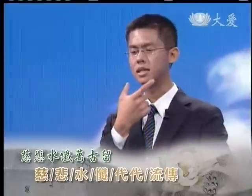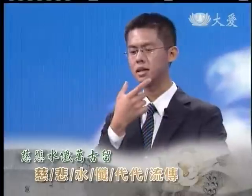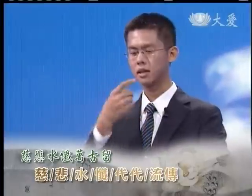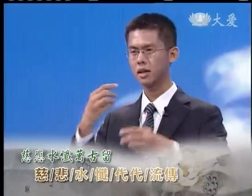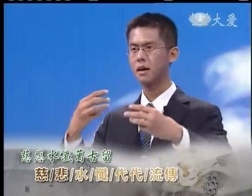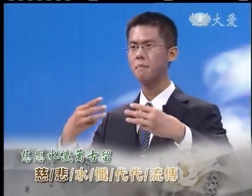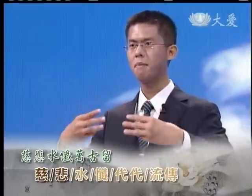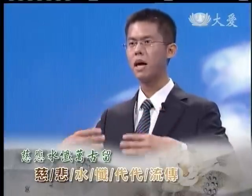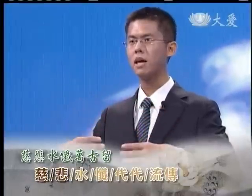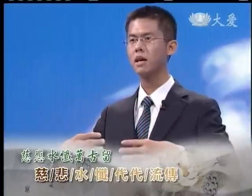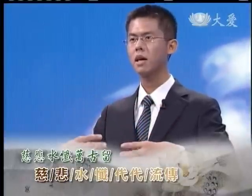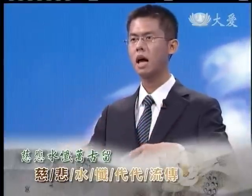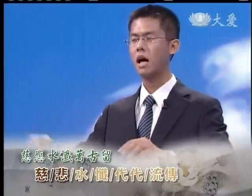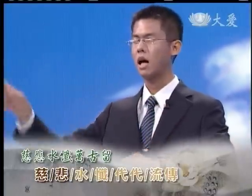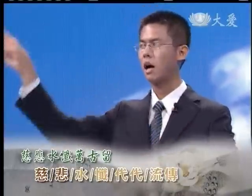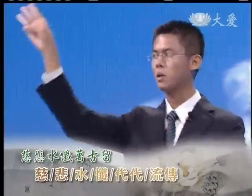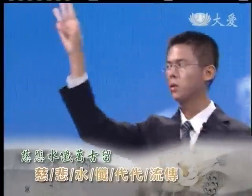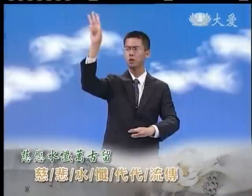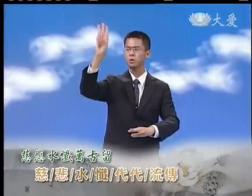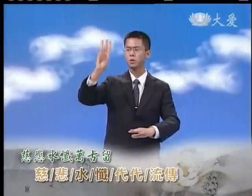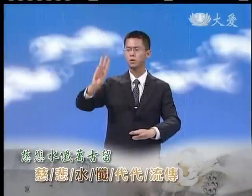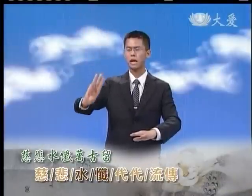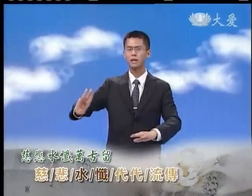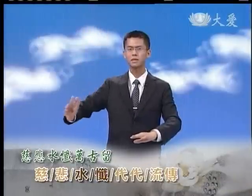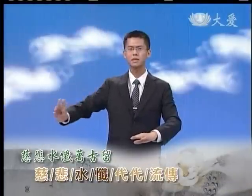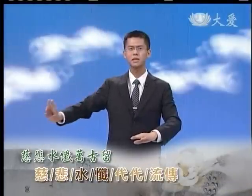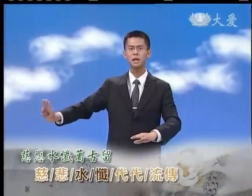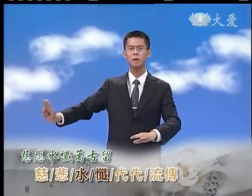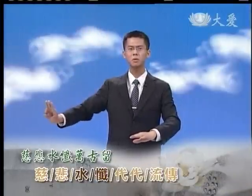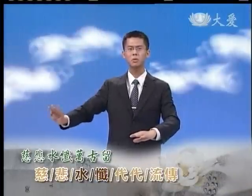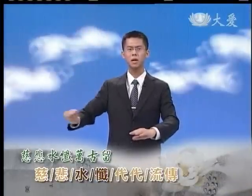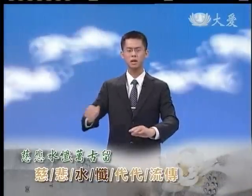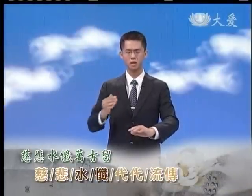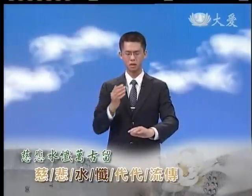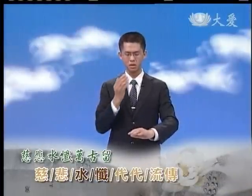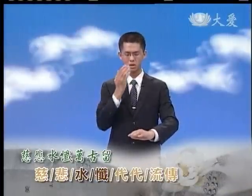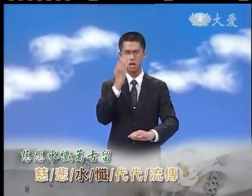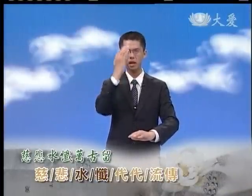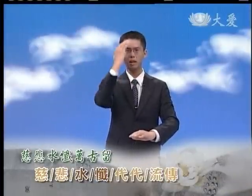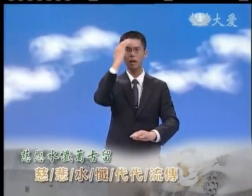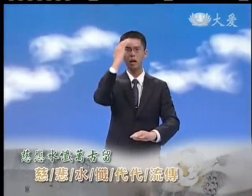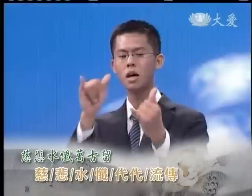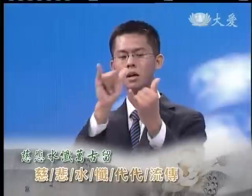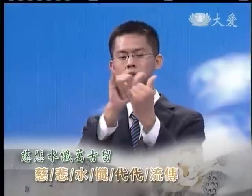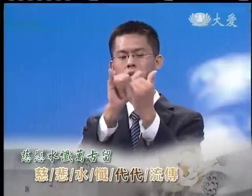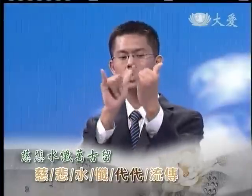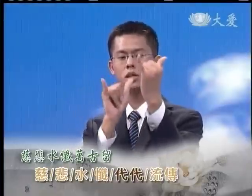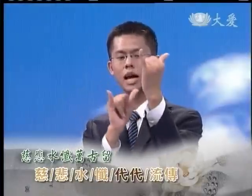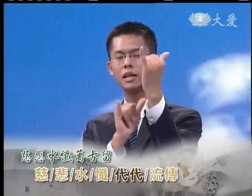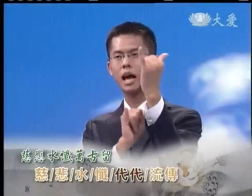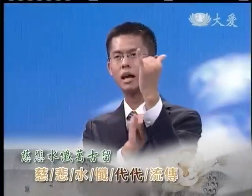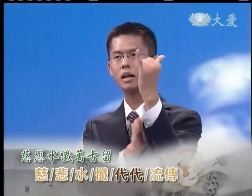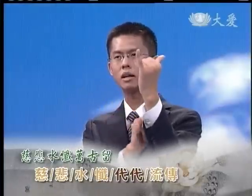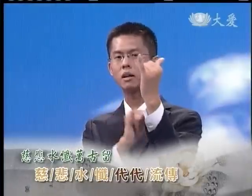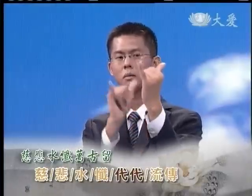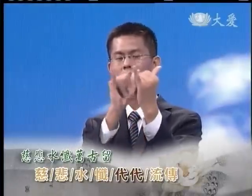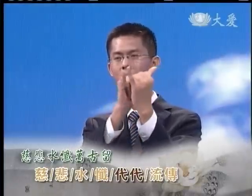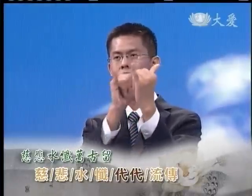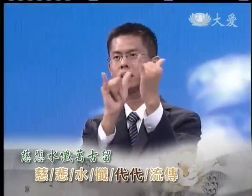慈跟悲，还有右手打一个 C 代表水，忏世世代代，我们打一个